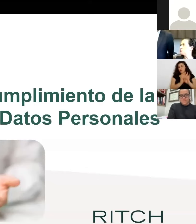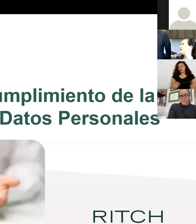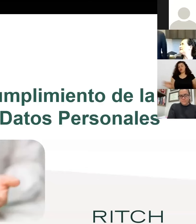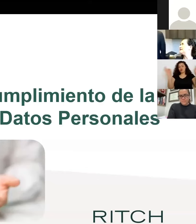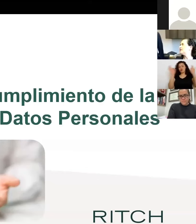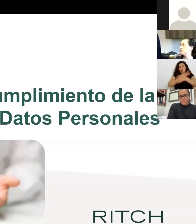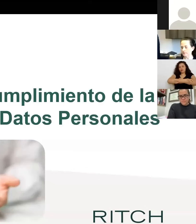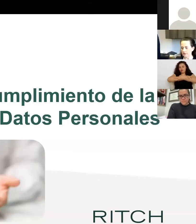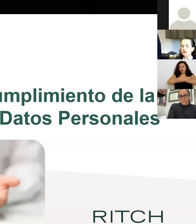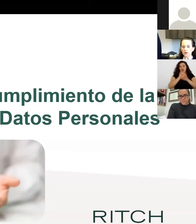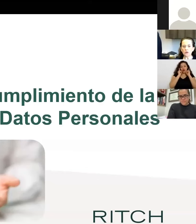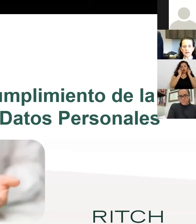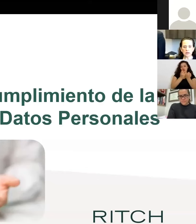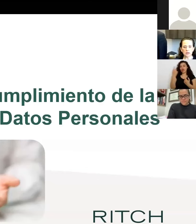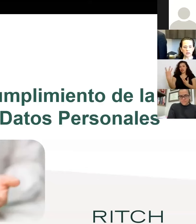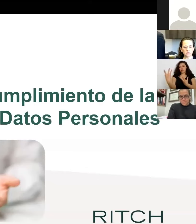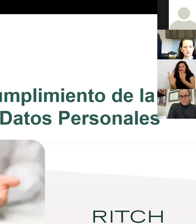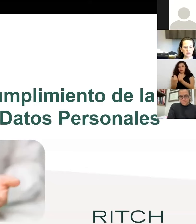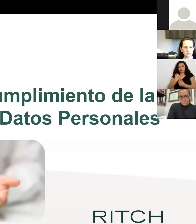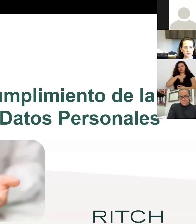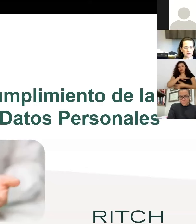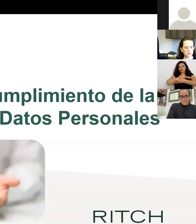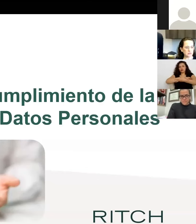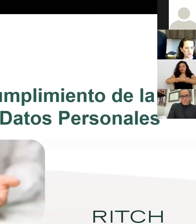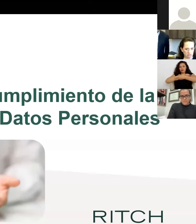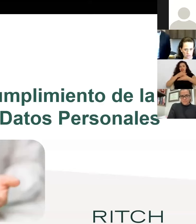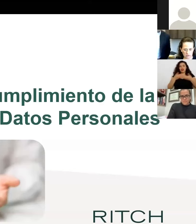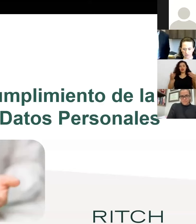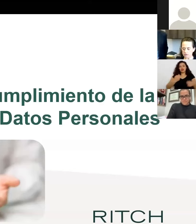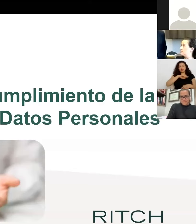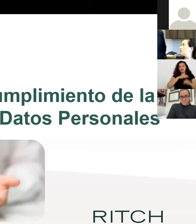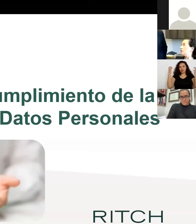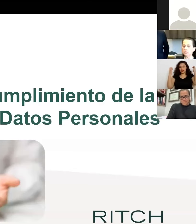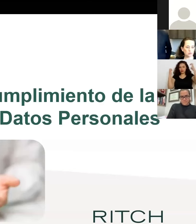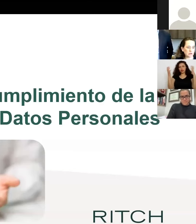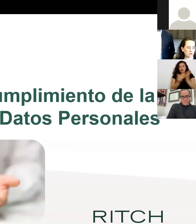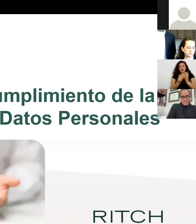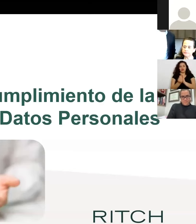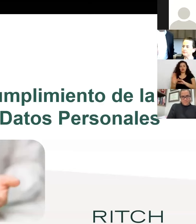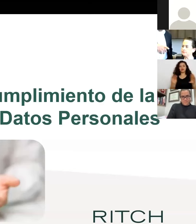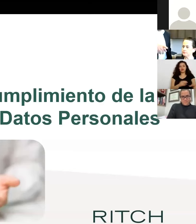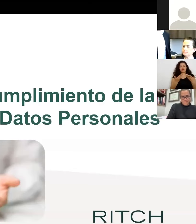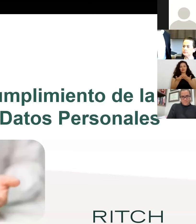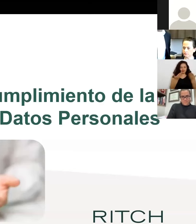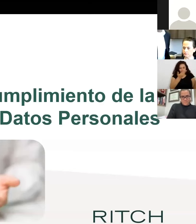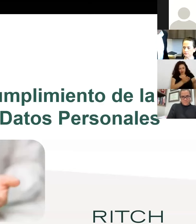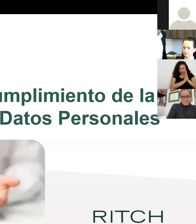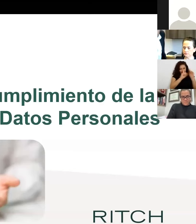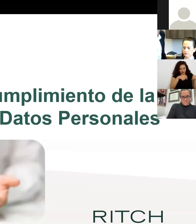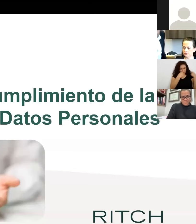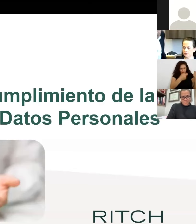con ellos, pues es que vamos a tener justamente este evento de capacitación. Ivette, por favor, si tomas la palabra.